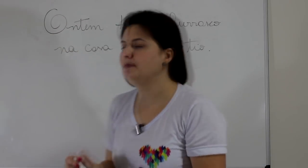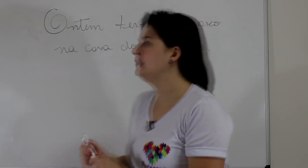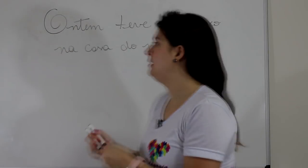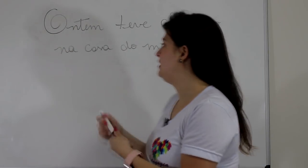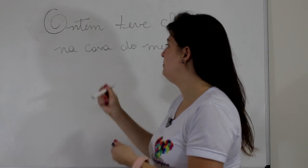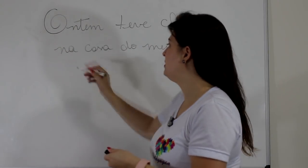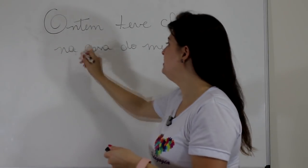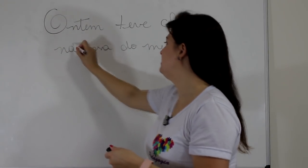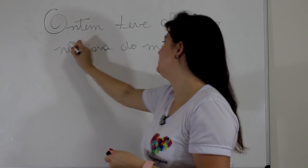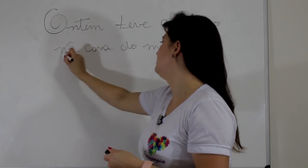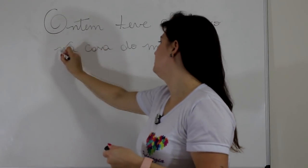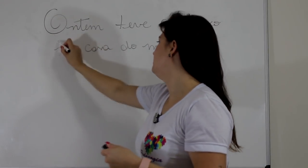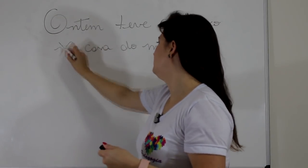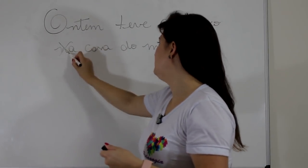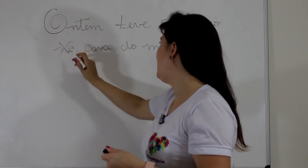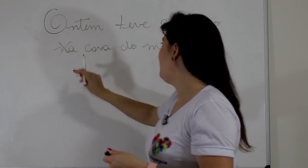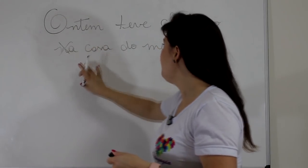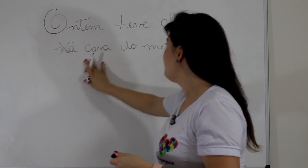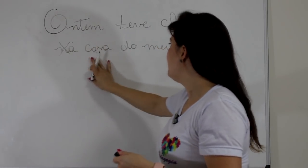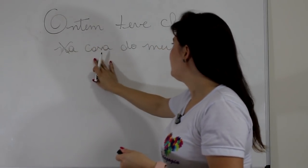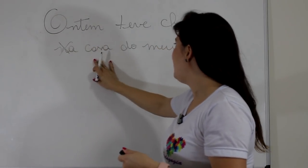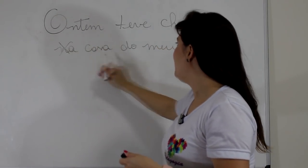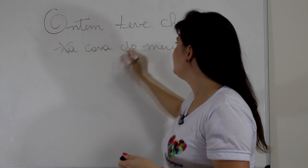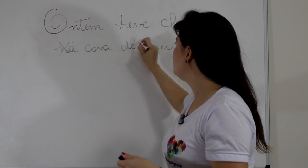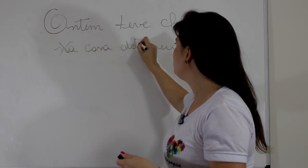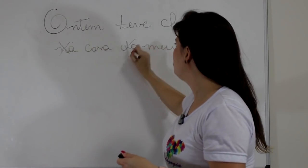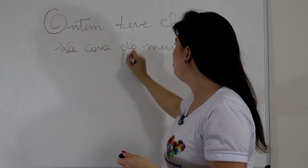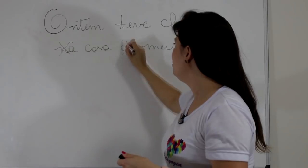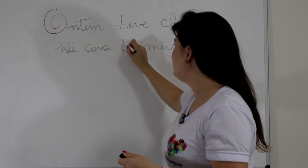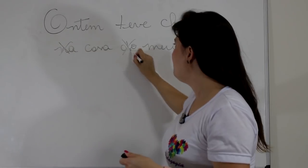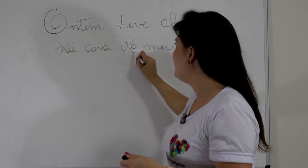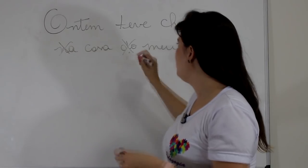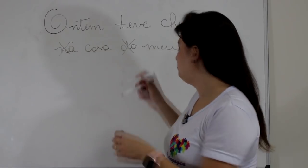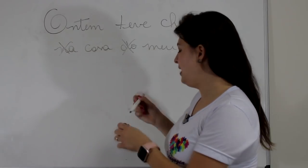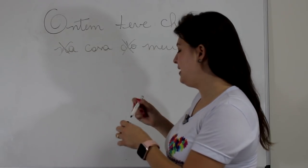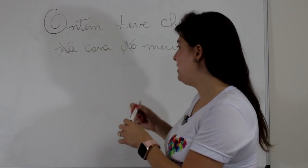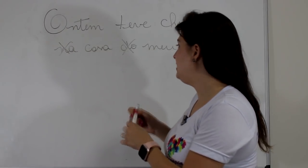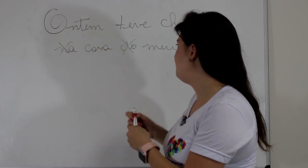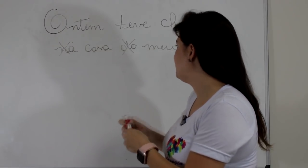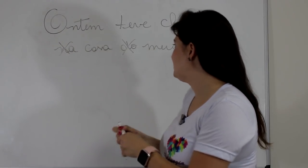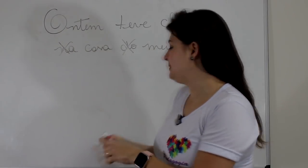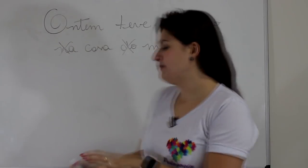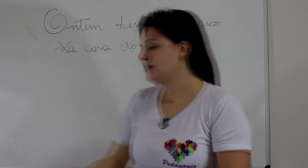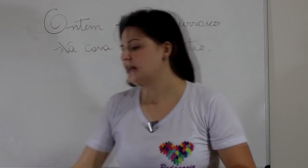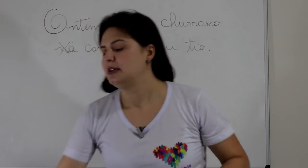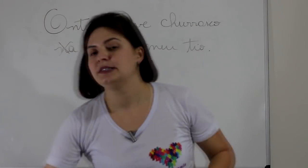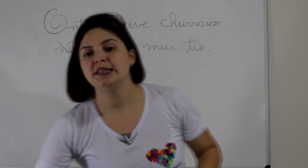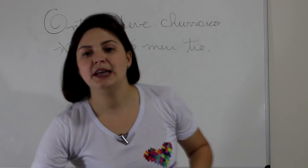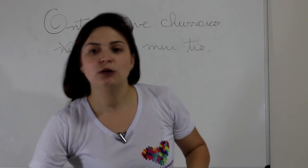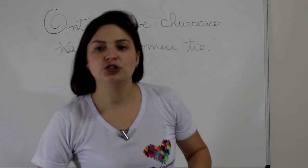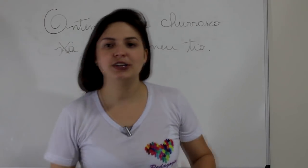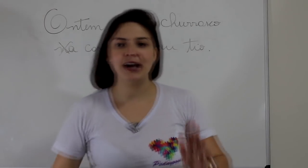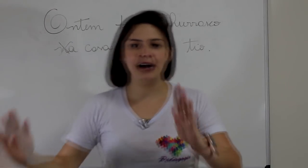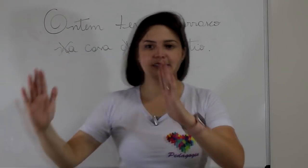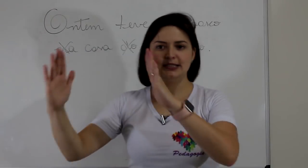na libras. Na. Casa do também não tem em libras. Sinal de casa.